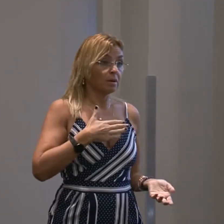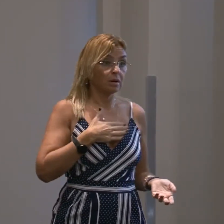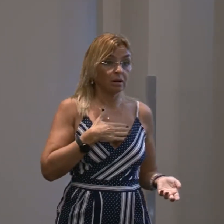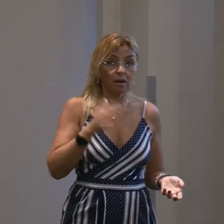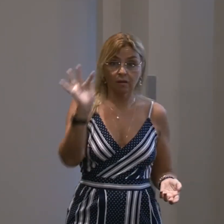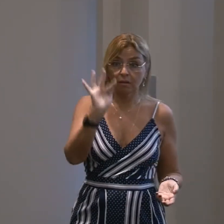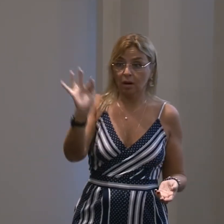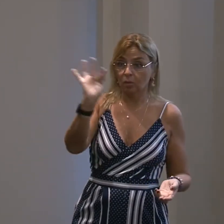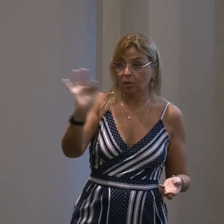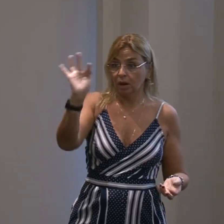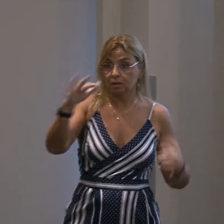São Paulo.